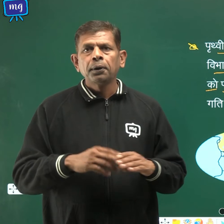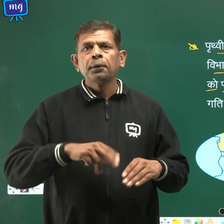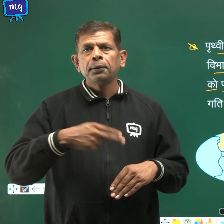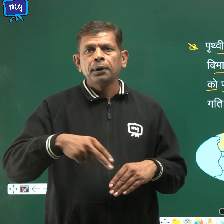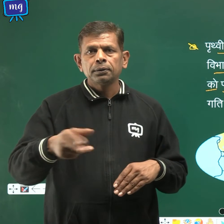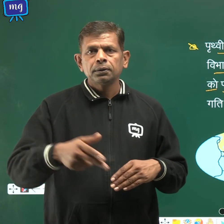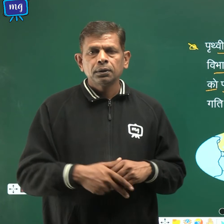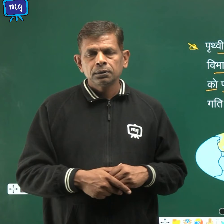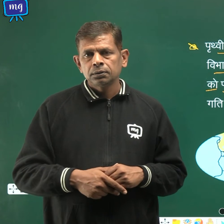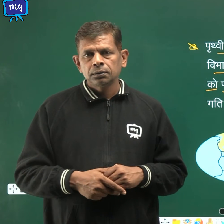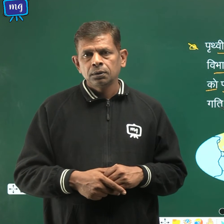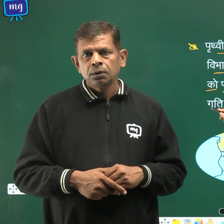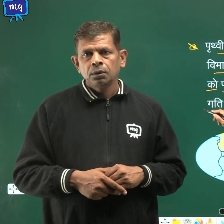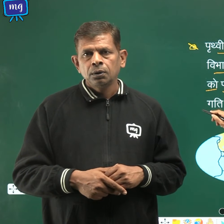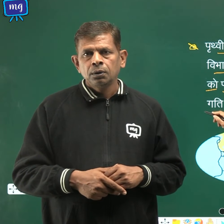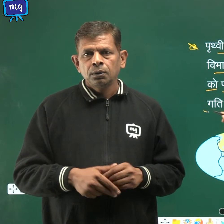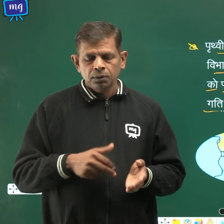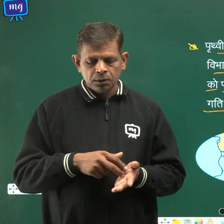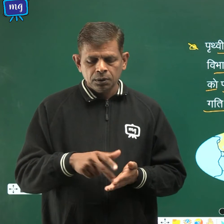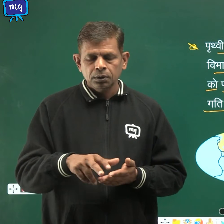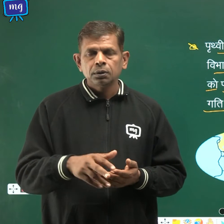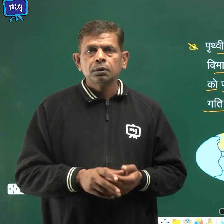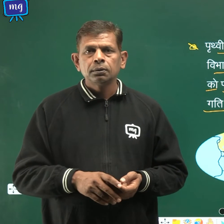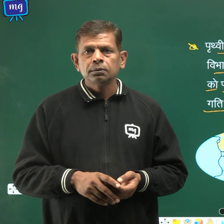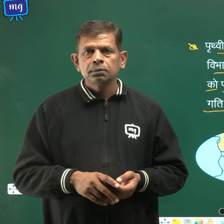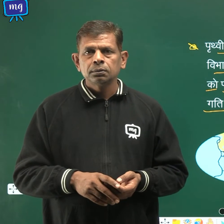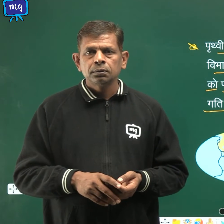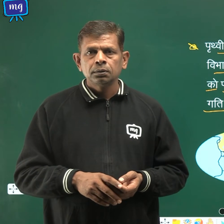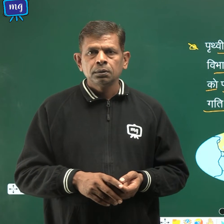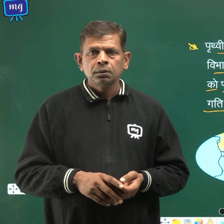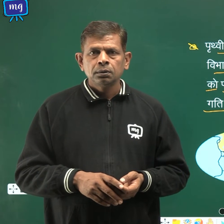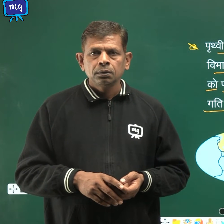निरंतर गति करती रहती है।